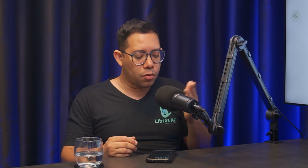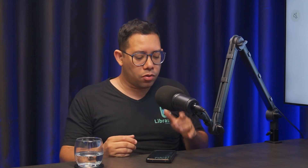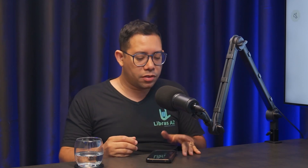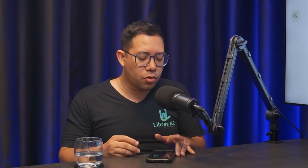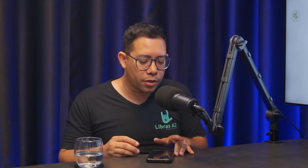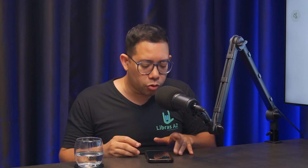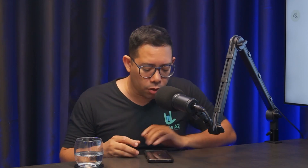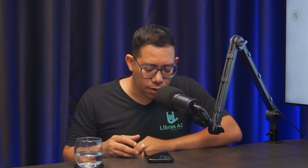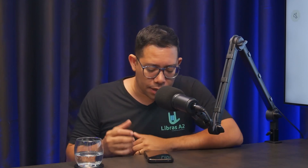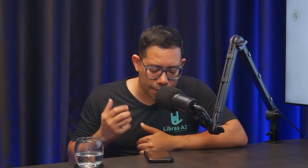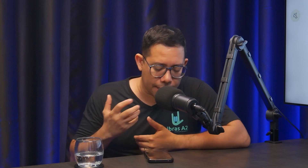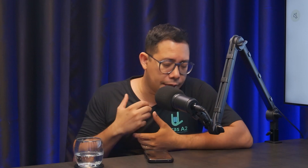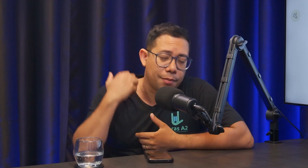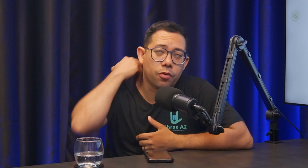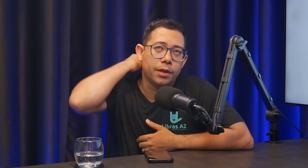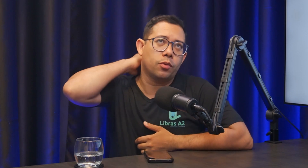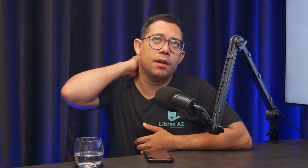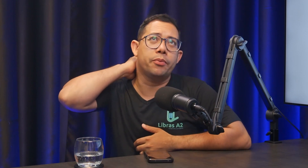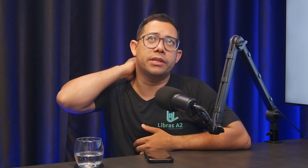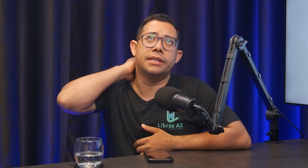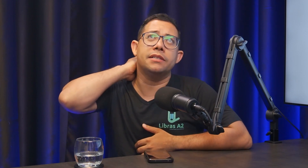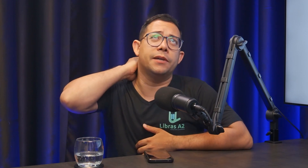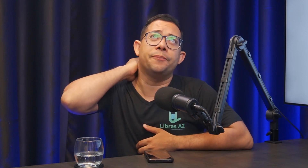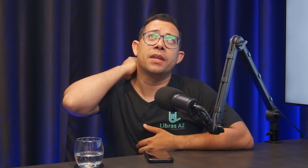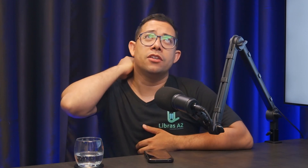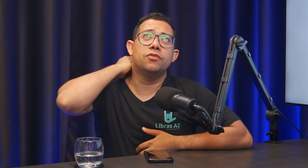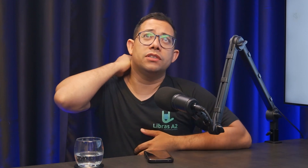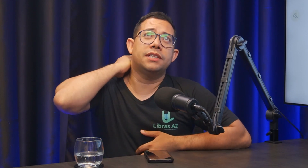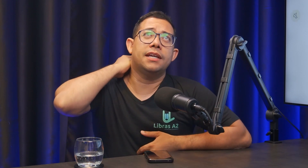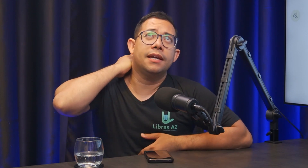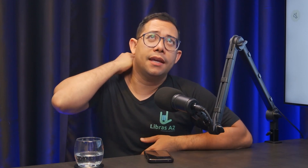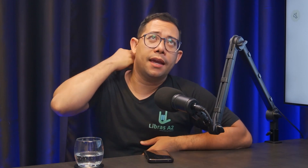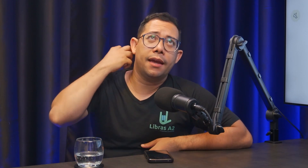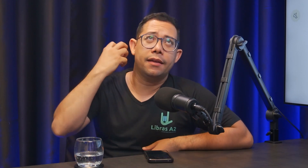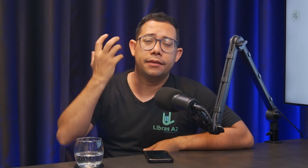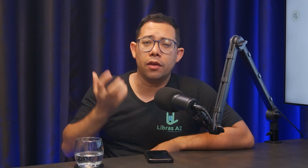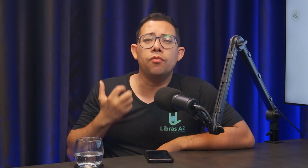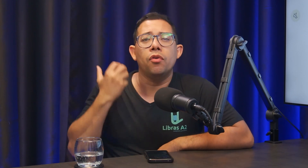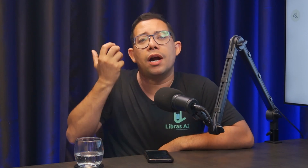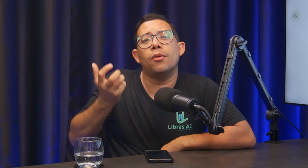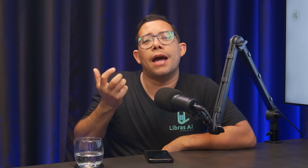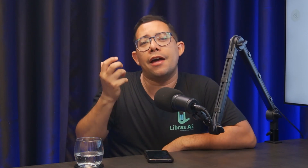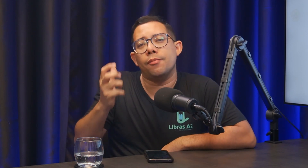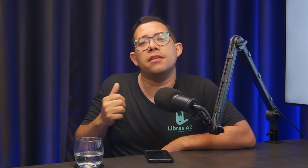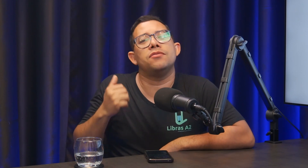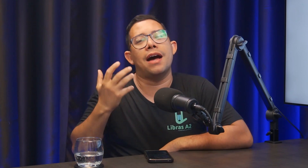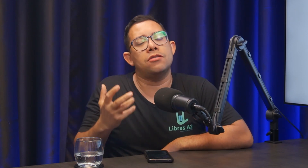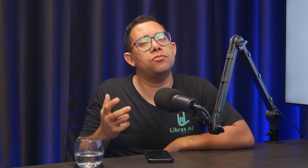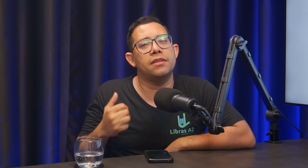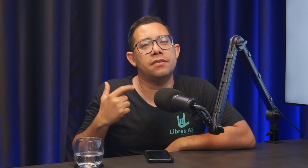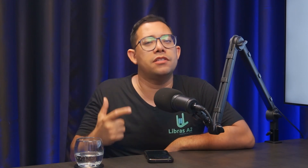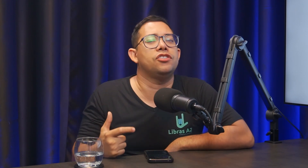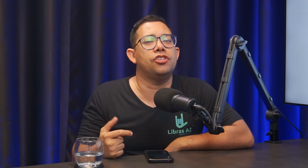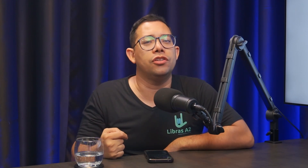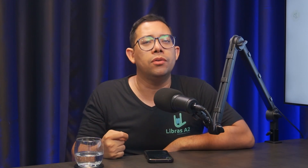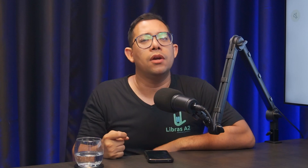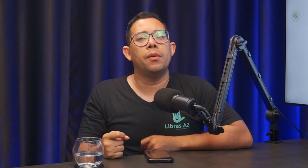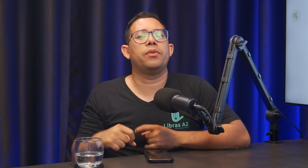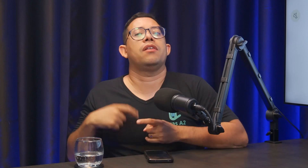você comentou, a Kerma comentou, a importância de você ter um vocabulário mais vasto nesse sentido, porque vai ajudar a